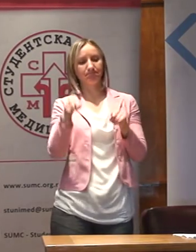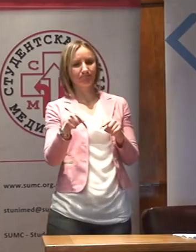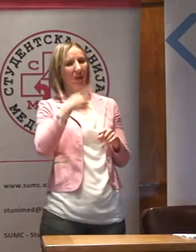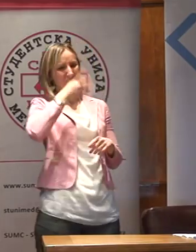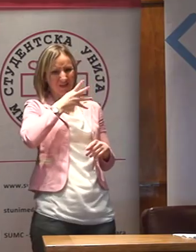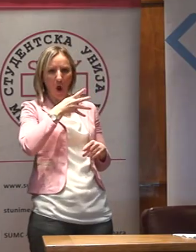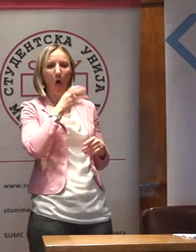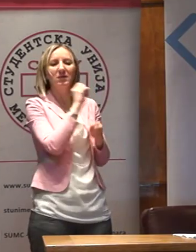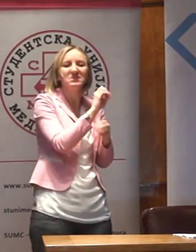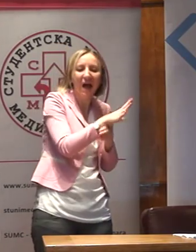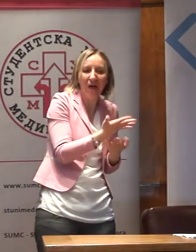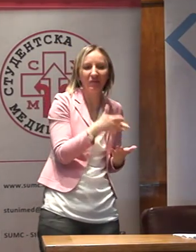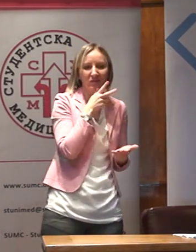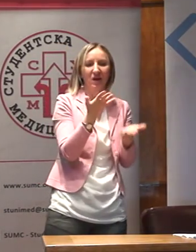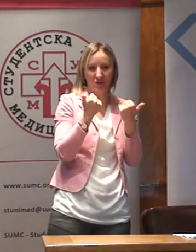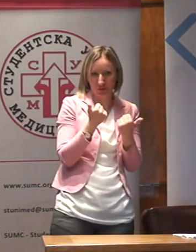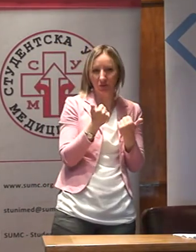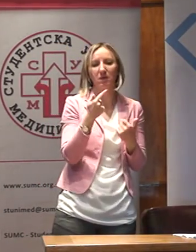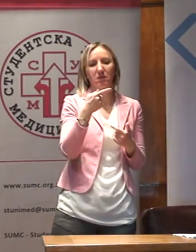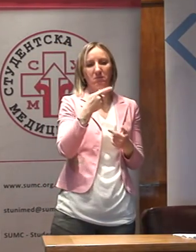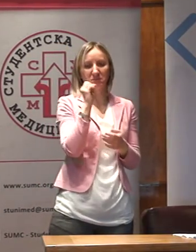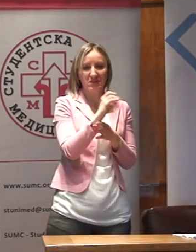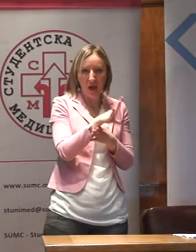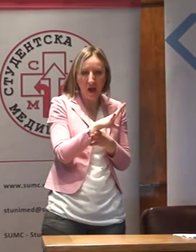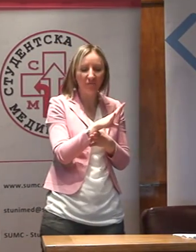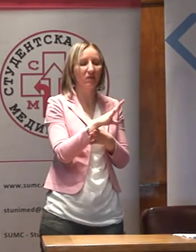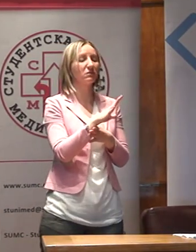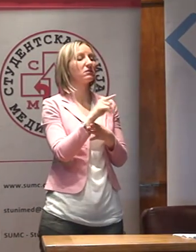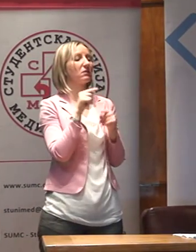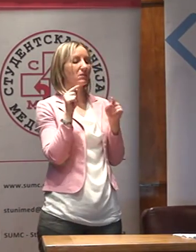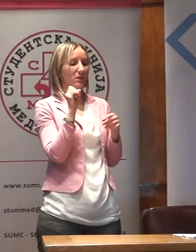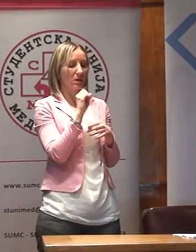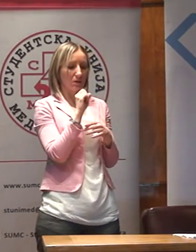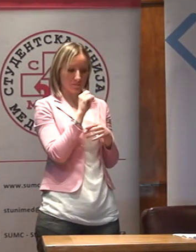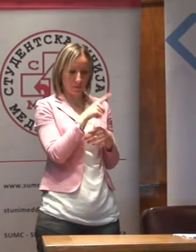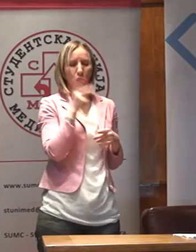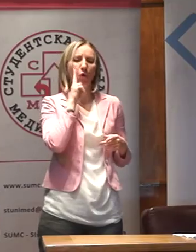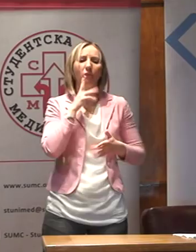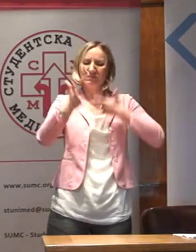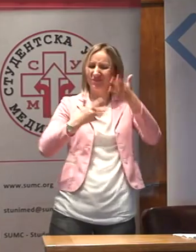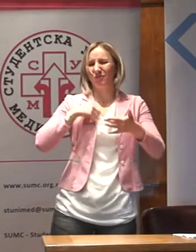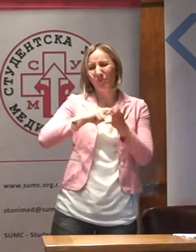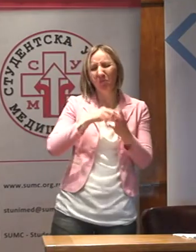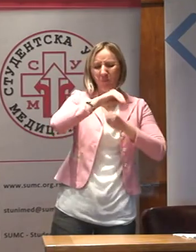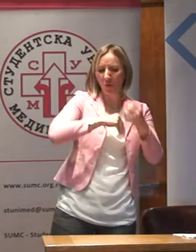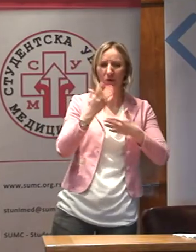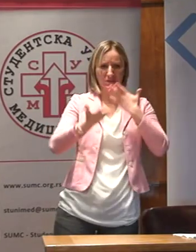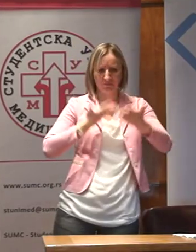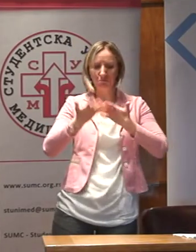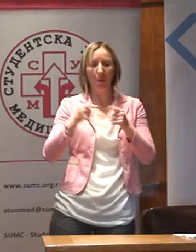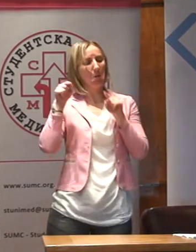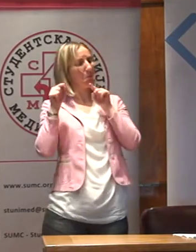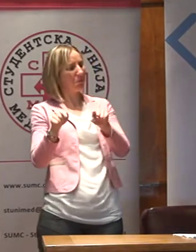zbog toga smo odlazili kod psihologa ili psihijatra, gde su oni tražili određeni savjet. Gluva osoba